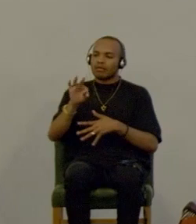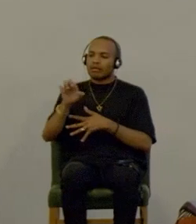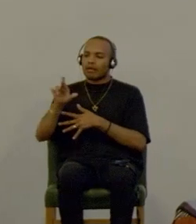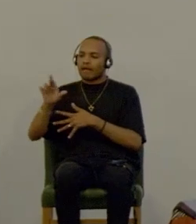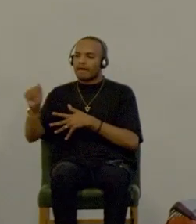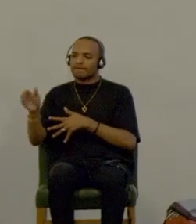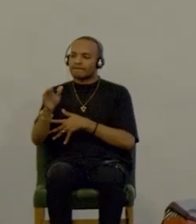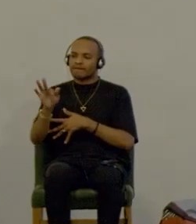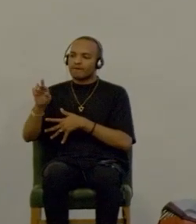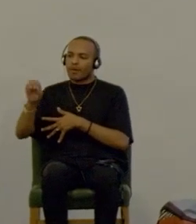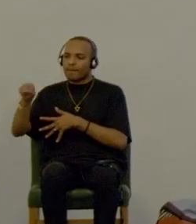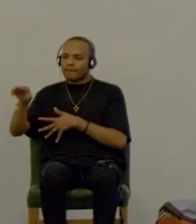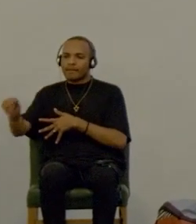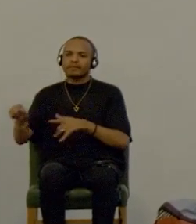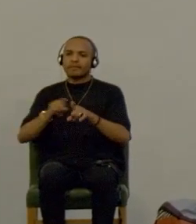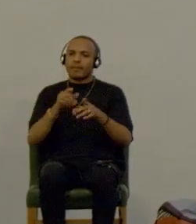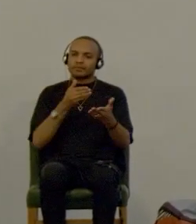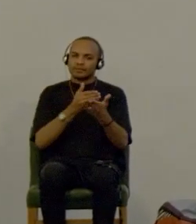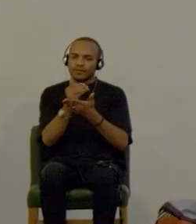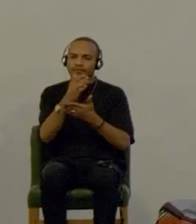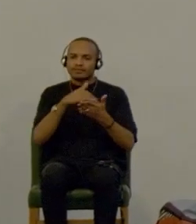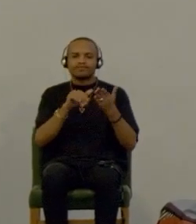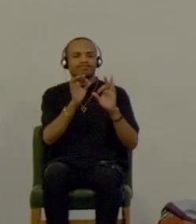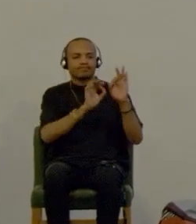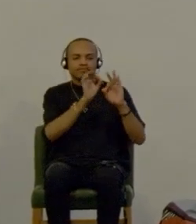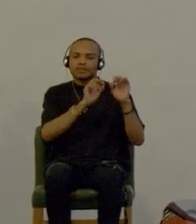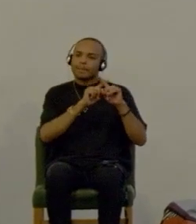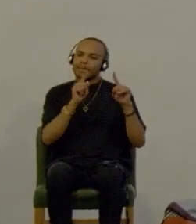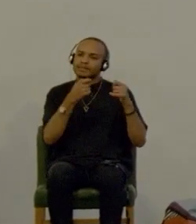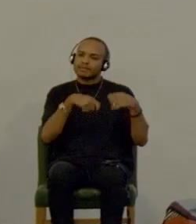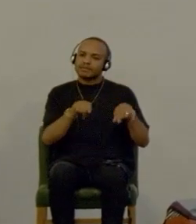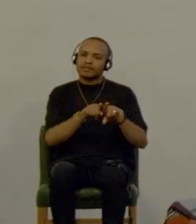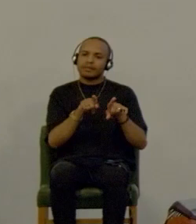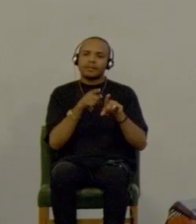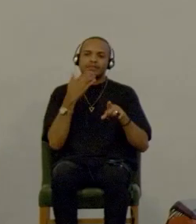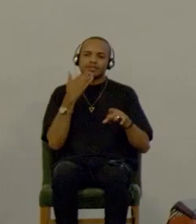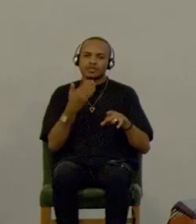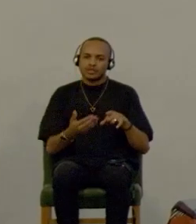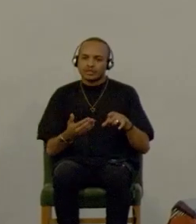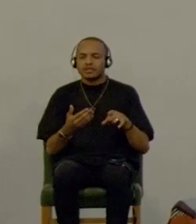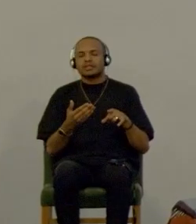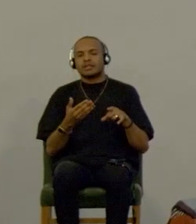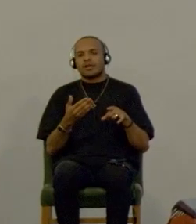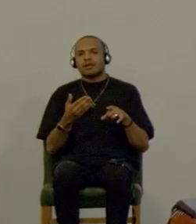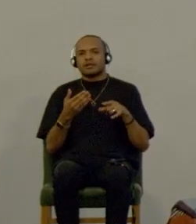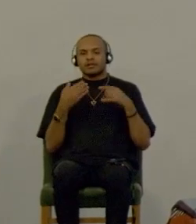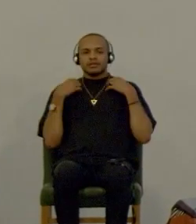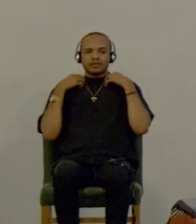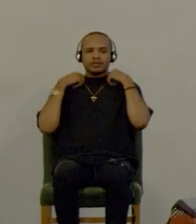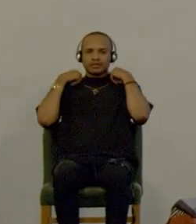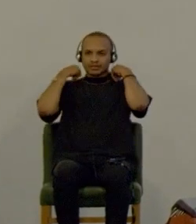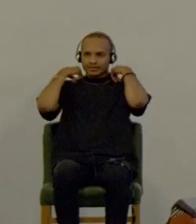de graffiti, mais il faut demander vraiment aux différentes populations par rapport à